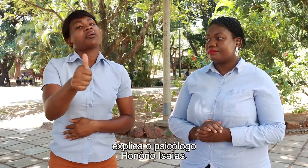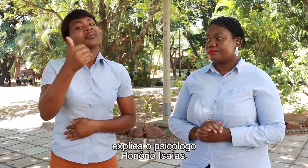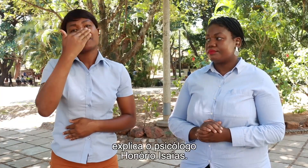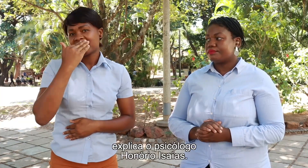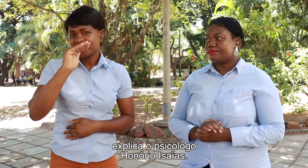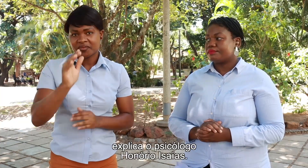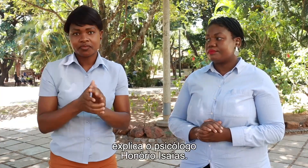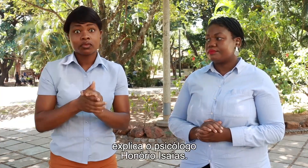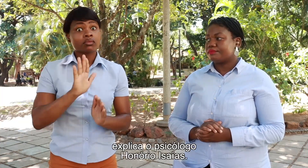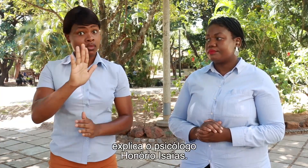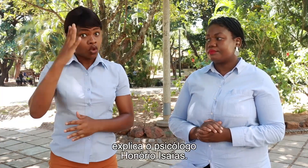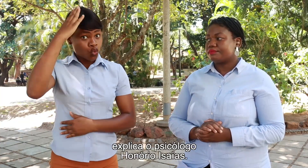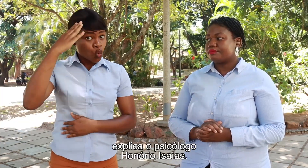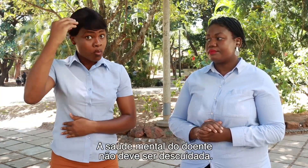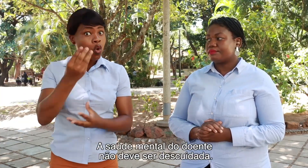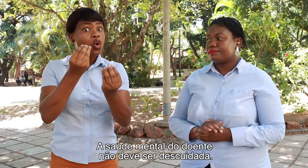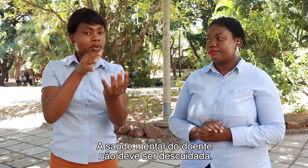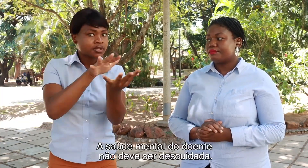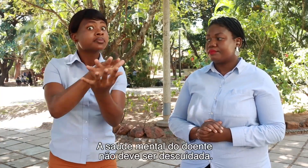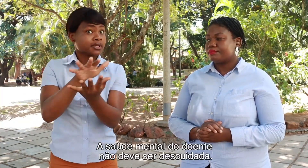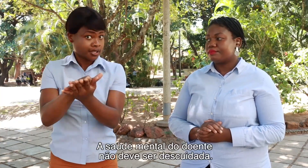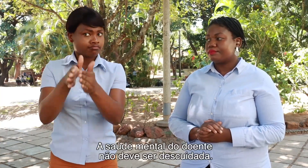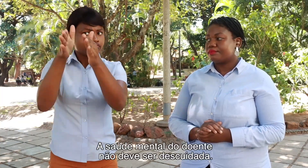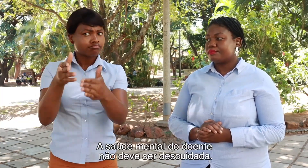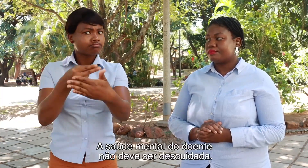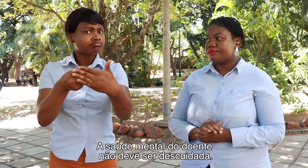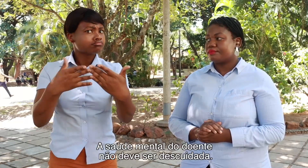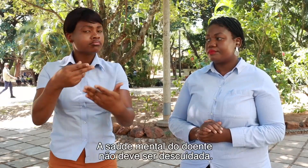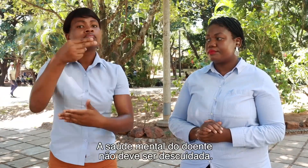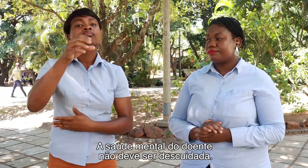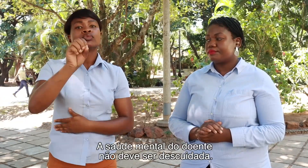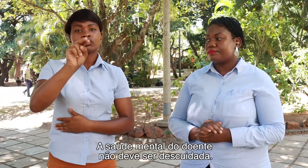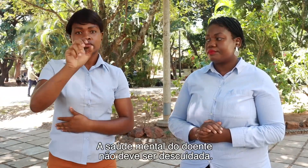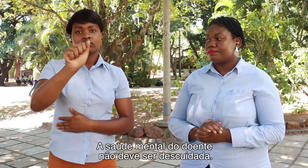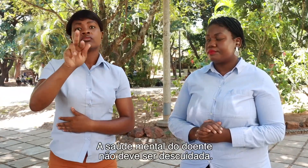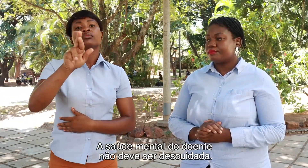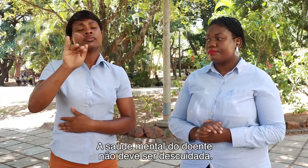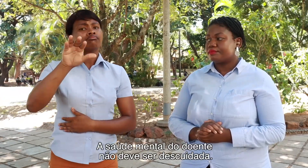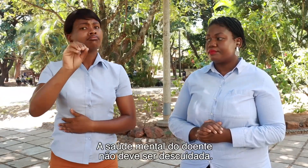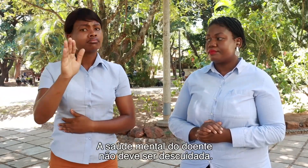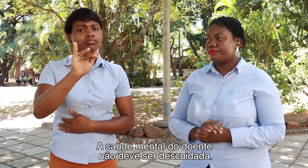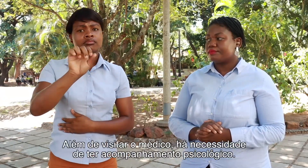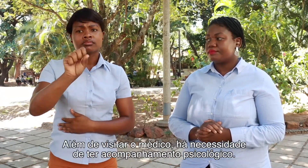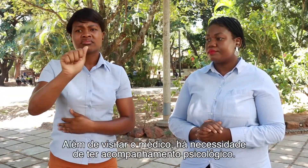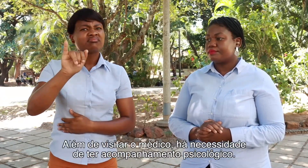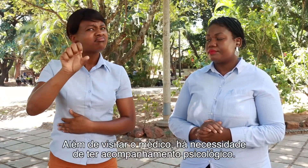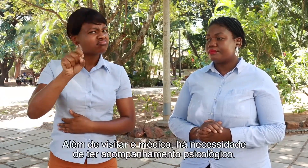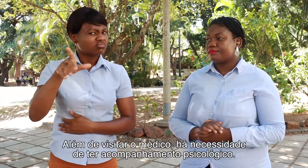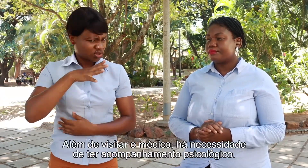psicólogo Honório Isaías. A saúde mental do doente não deve ser descuidada. Além de visitar o